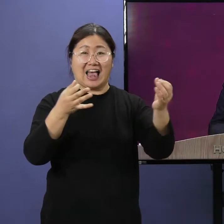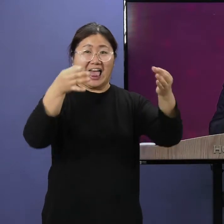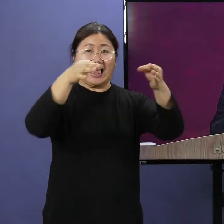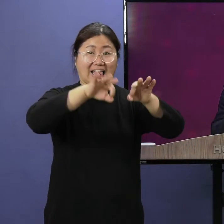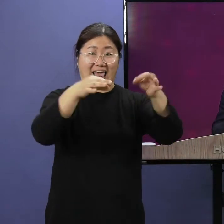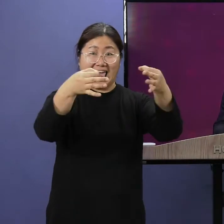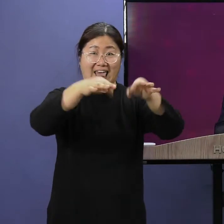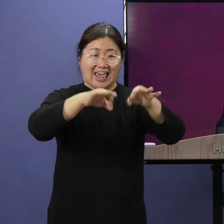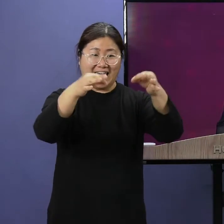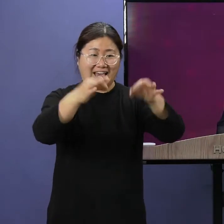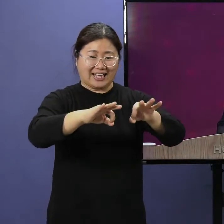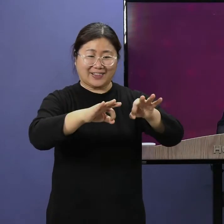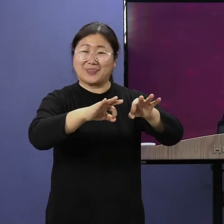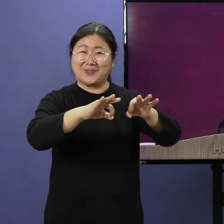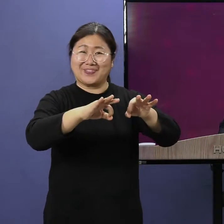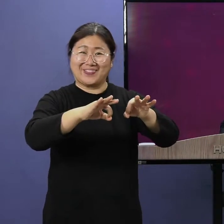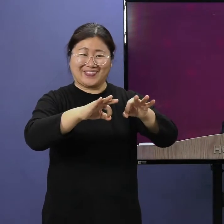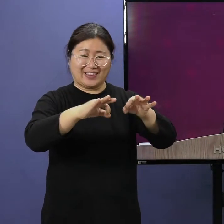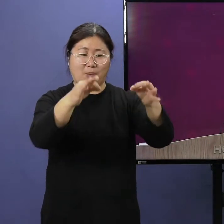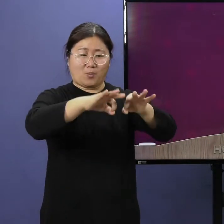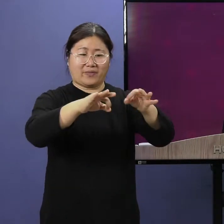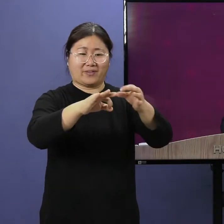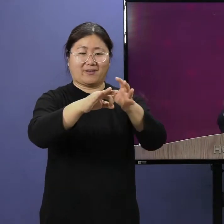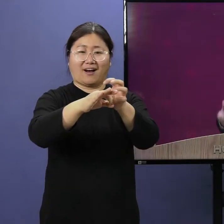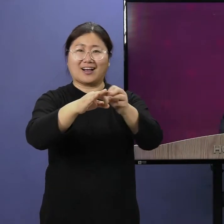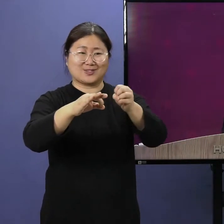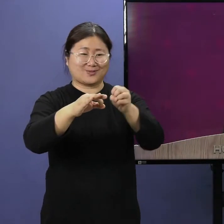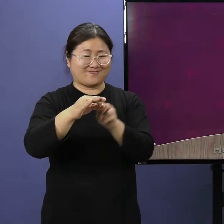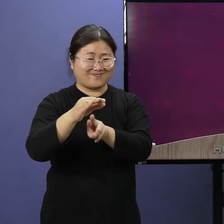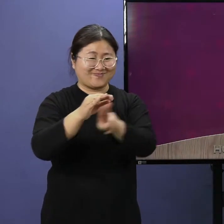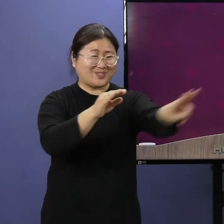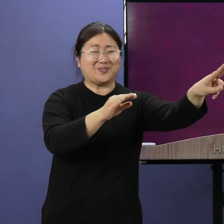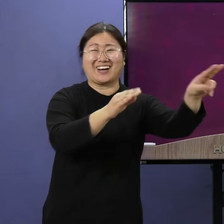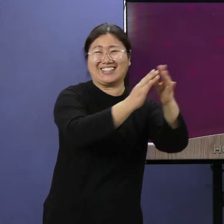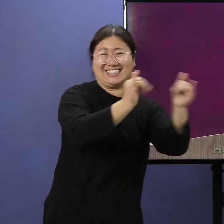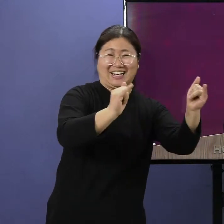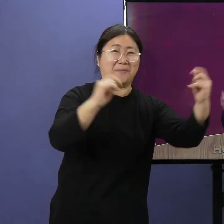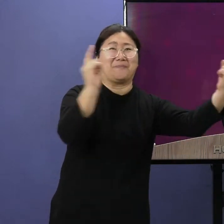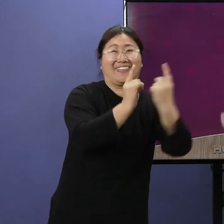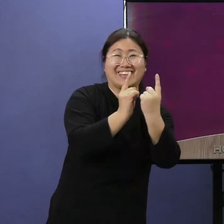여러분들은 성품이 온유하시고 착하셔서 아이고 김씨 어떻게 지냈어?